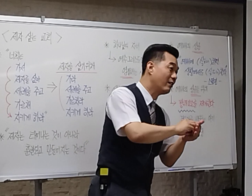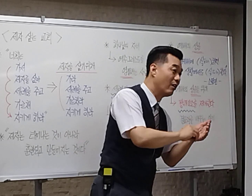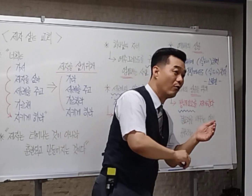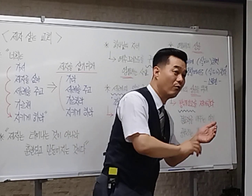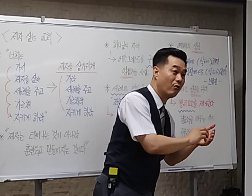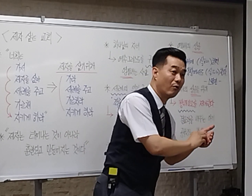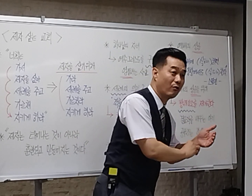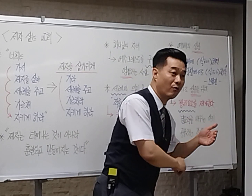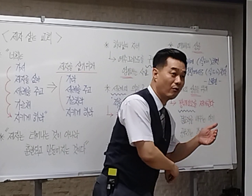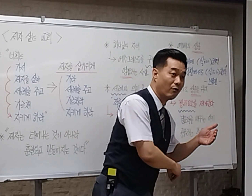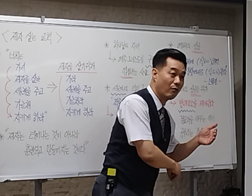돼요.